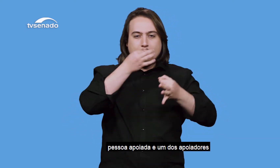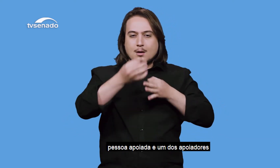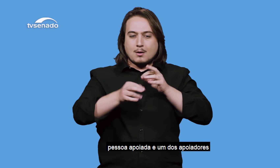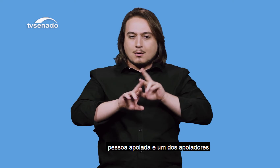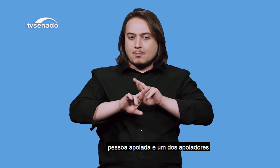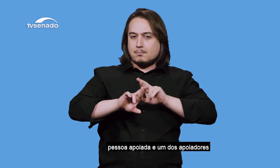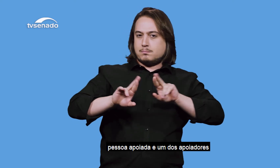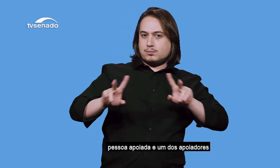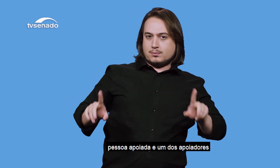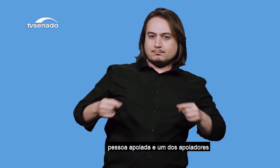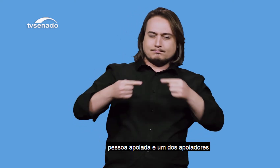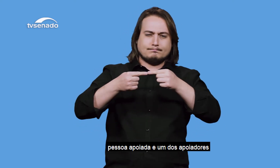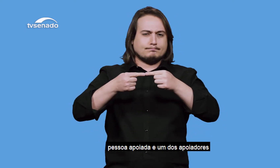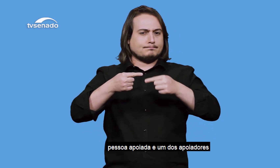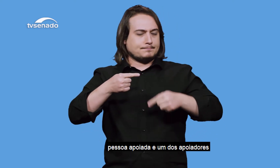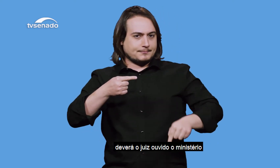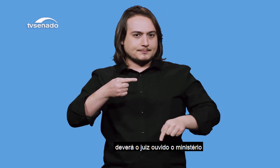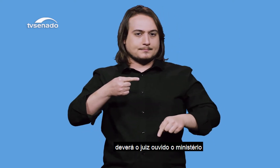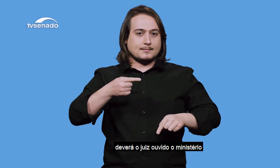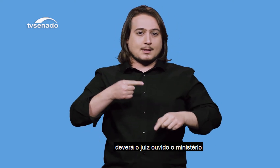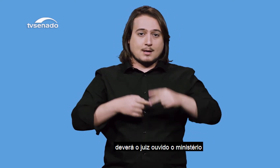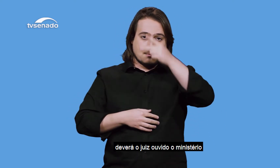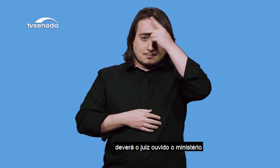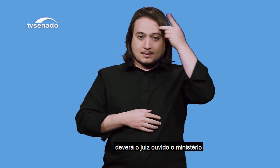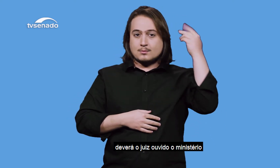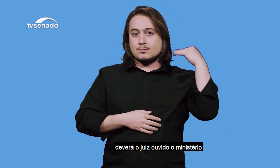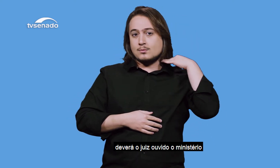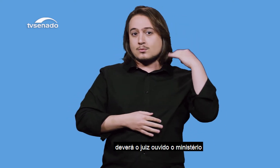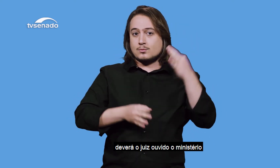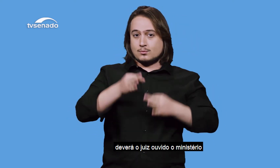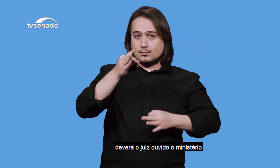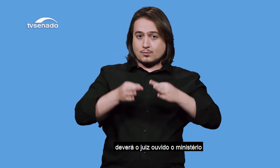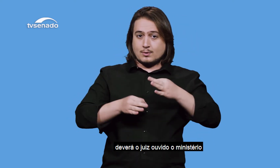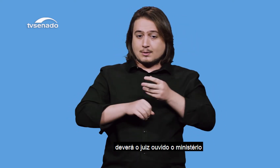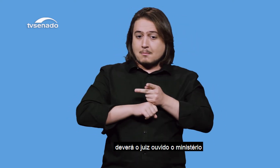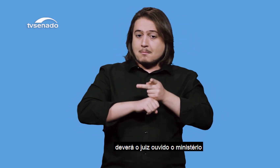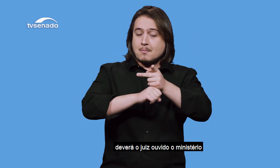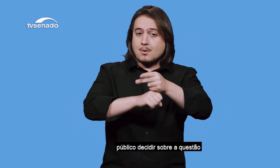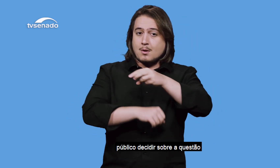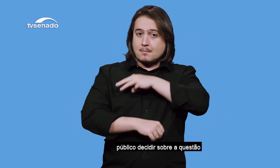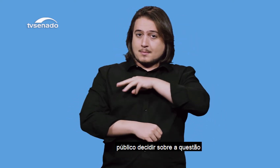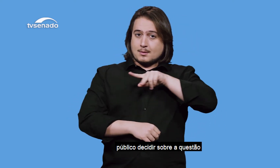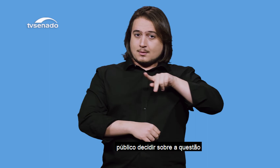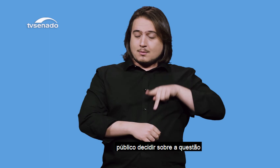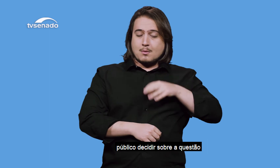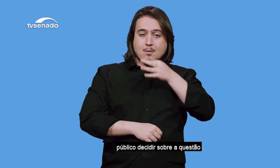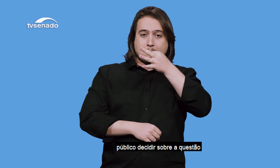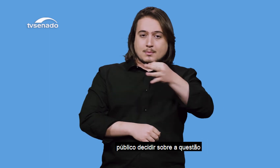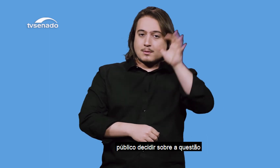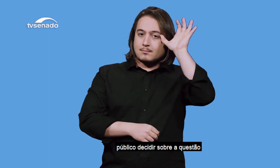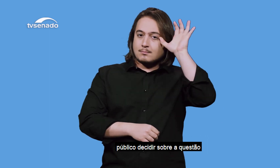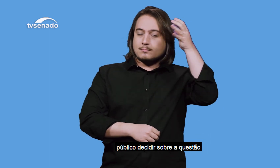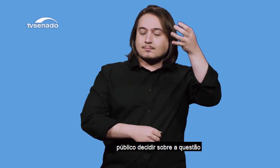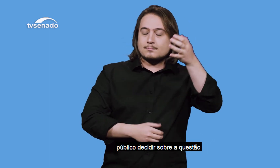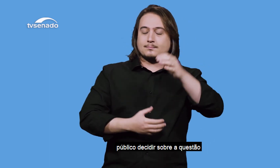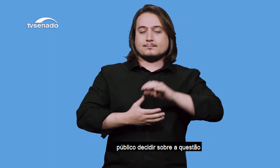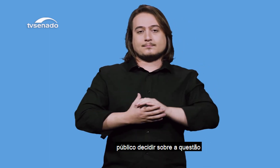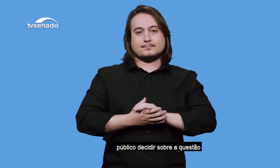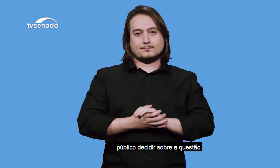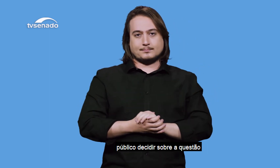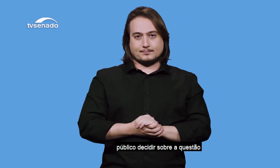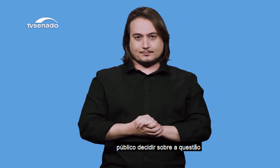apoiada e um dos apoiadores deverá o juiz ouvido o ministério público decidir sobre a